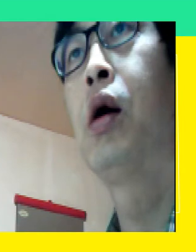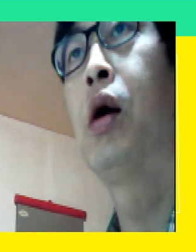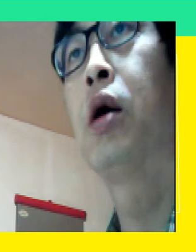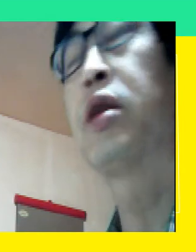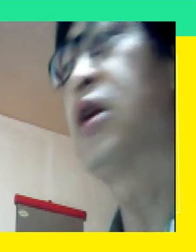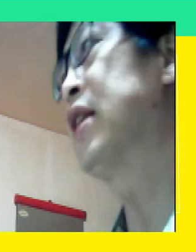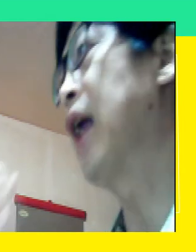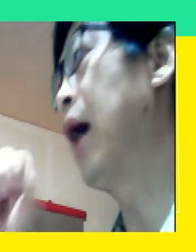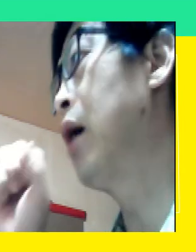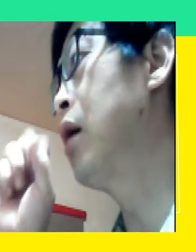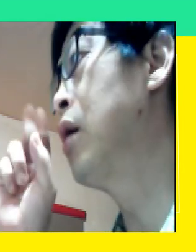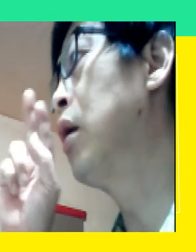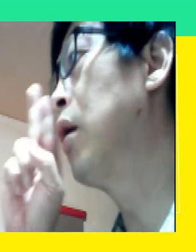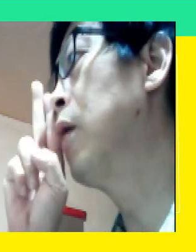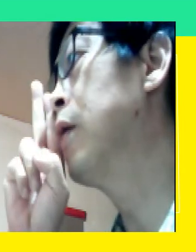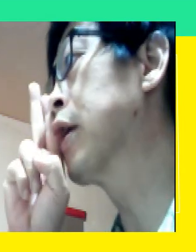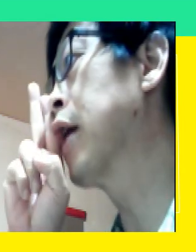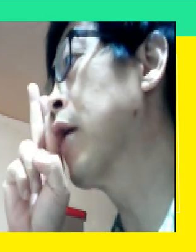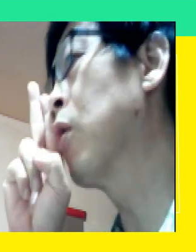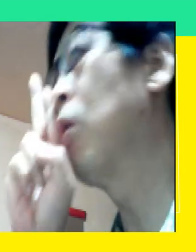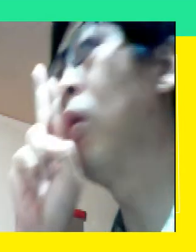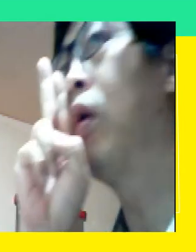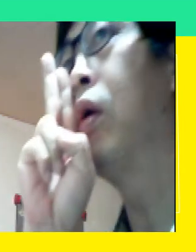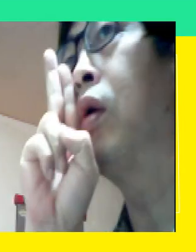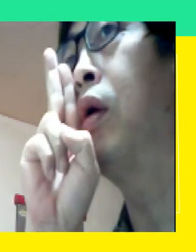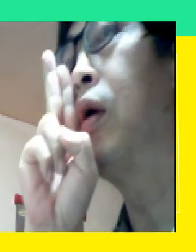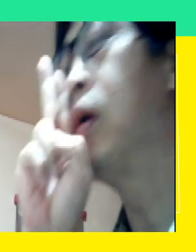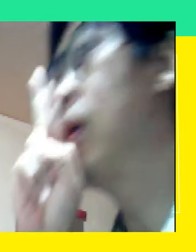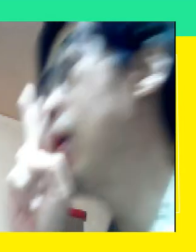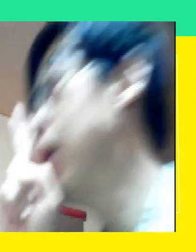틀리다 이렇게 하고